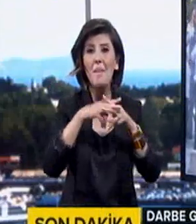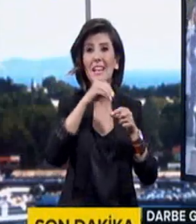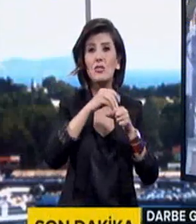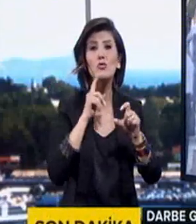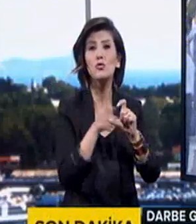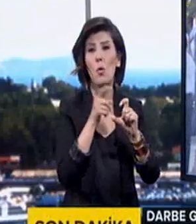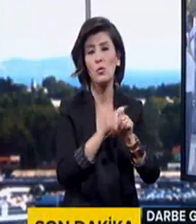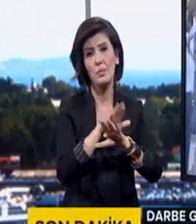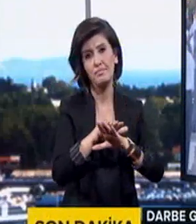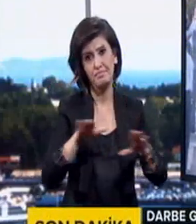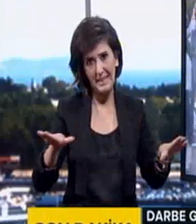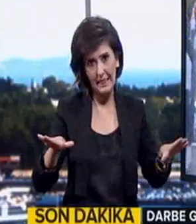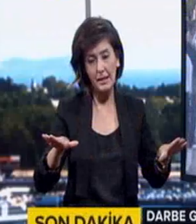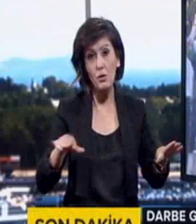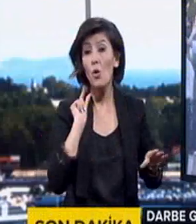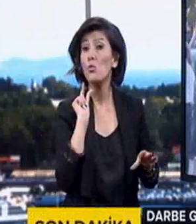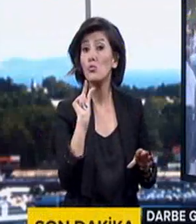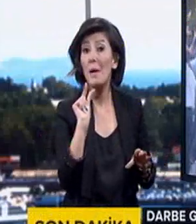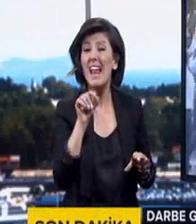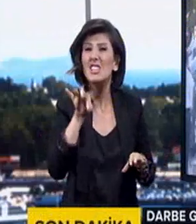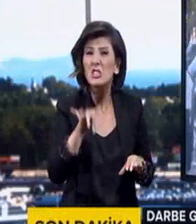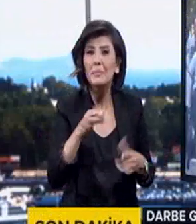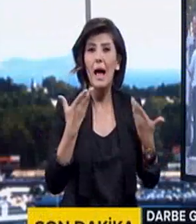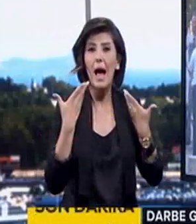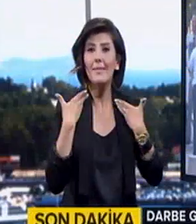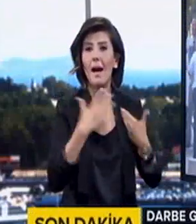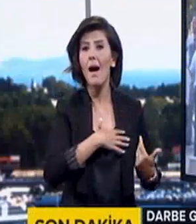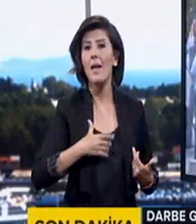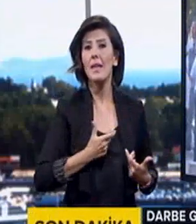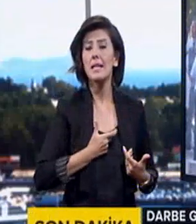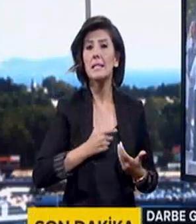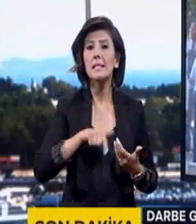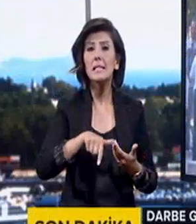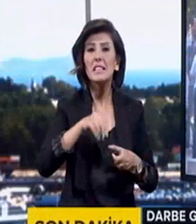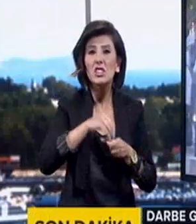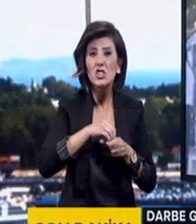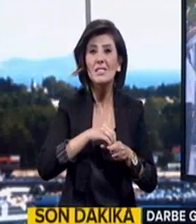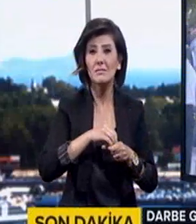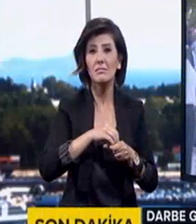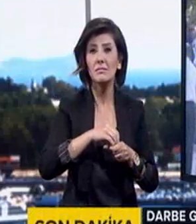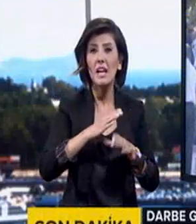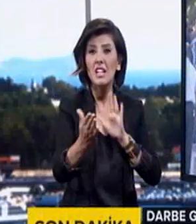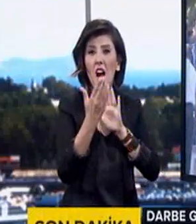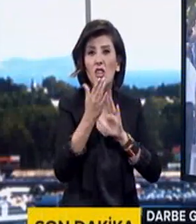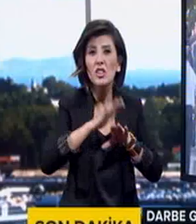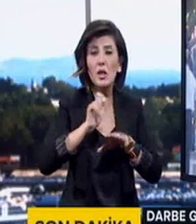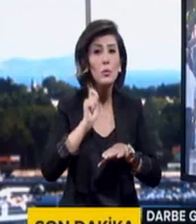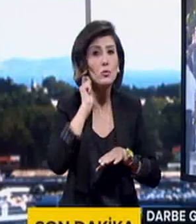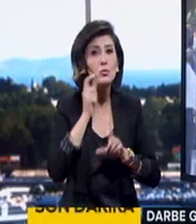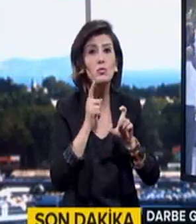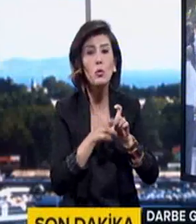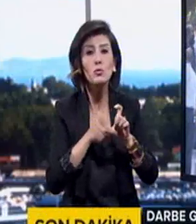emniyetteki sorguları ise tamamlandı. Şüpheliler şimdi adliyede anayasal düzene karşı işlenen suçları soruşturma